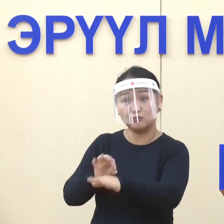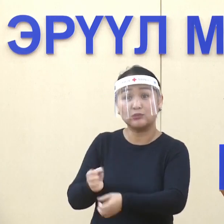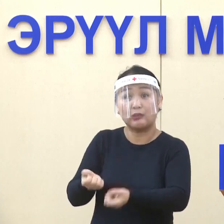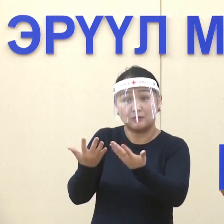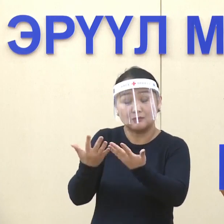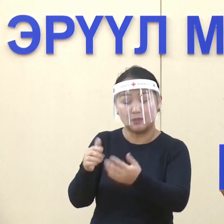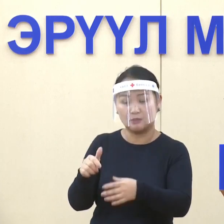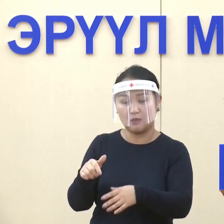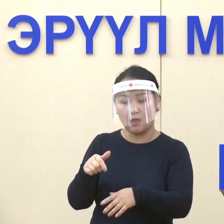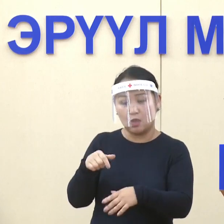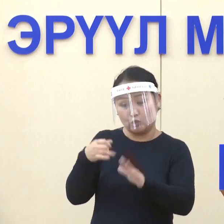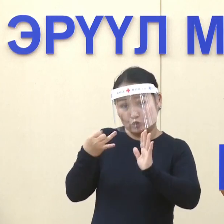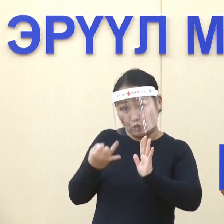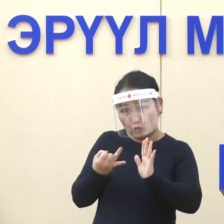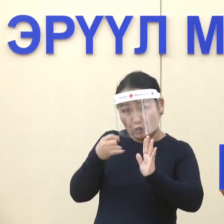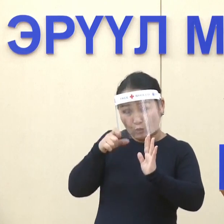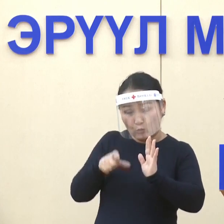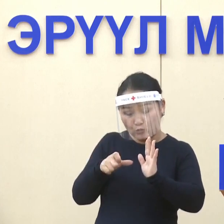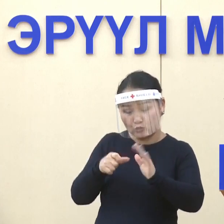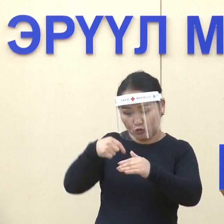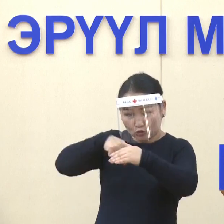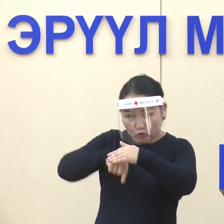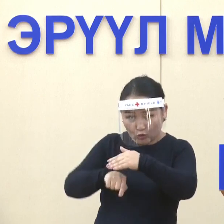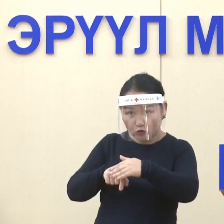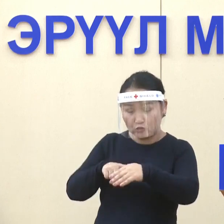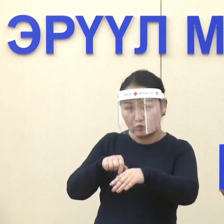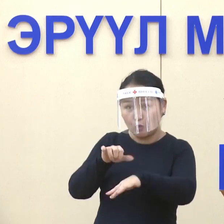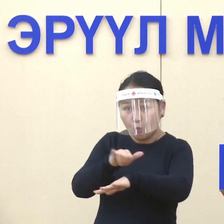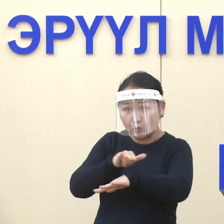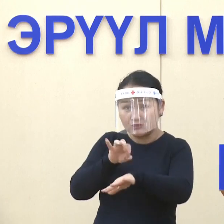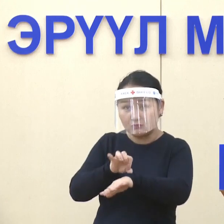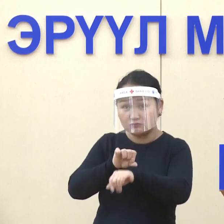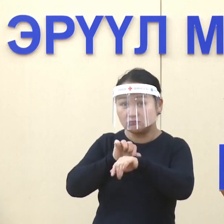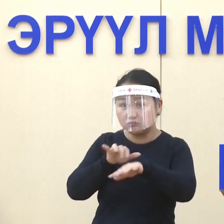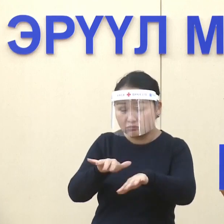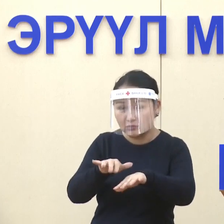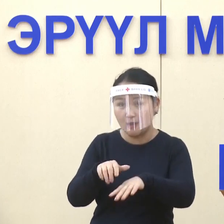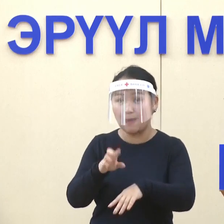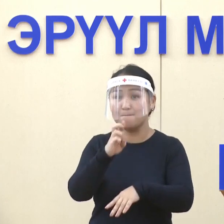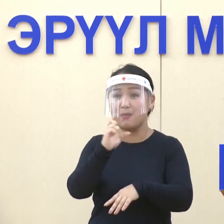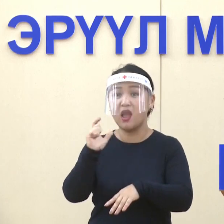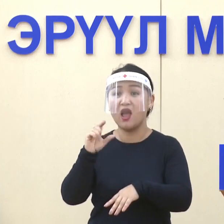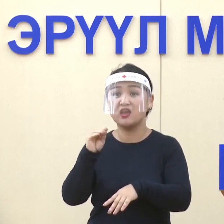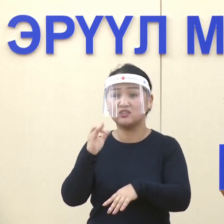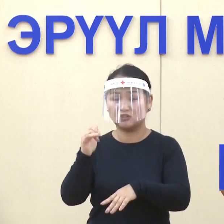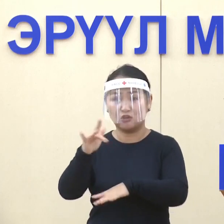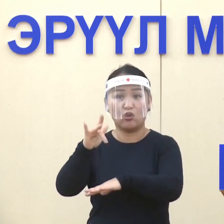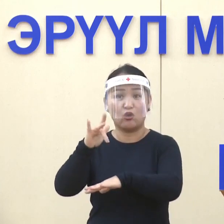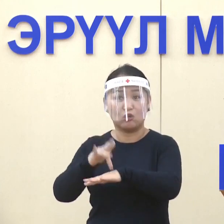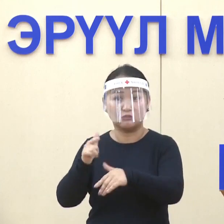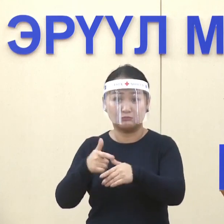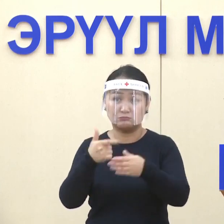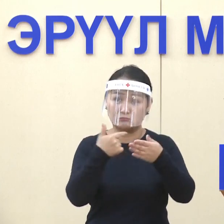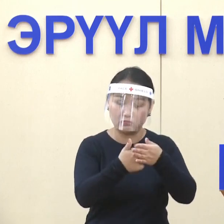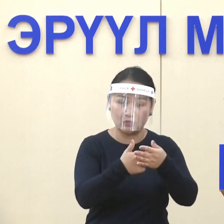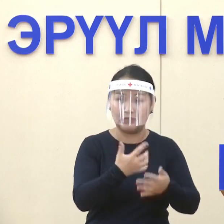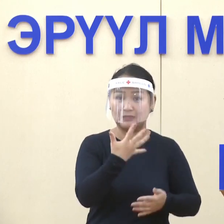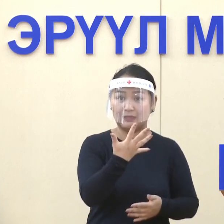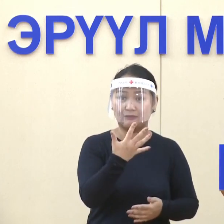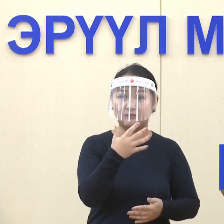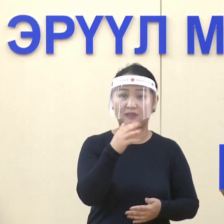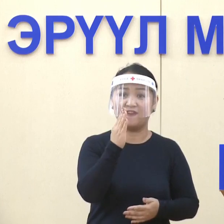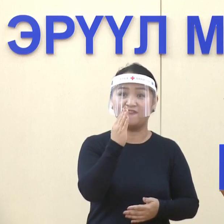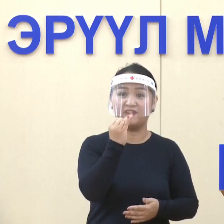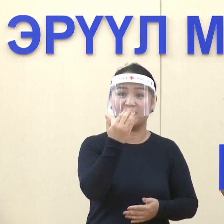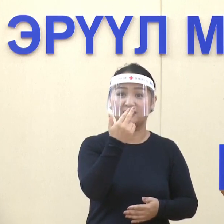шин тохиолдлуудын 7 нь дотоодын халдвар бөгөөд Бүгд Бээжин хотод бүртгэгдснээс 5 тохиолдол нь Фингтай